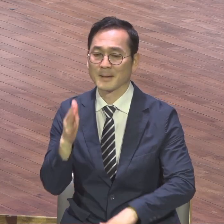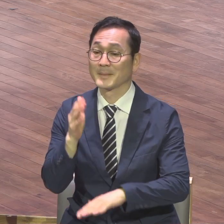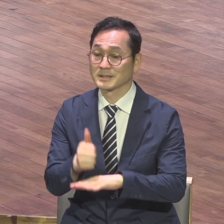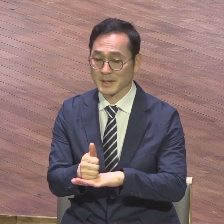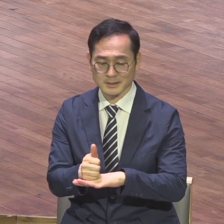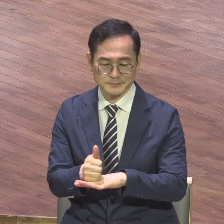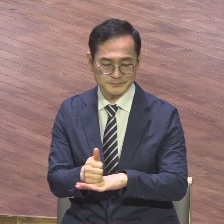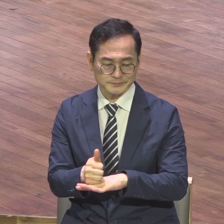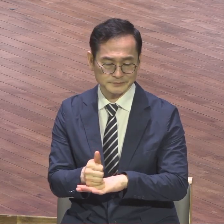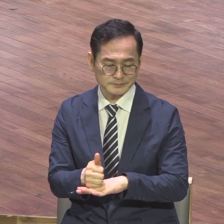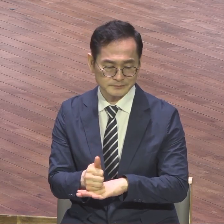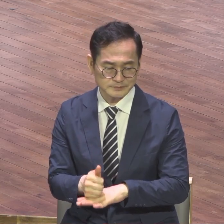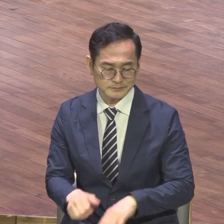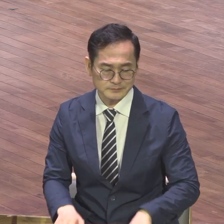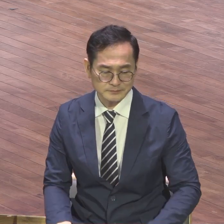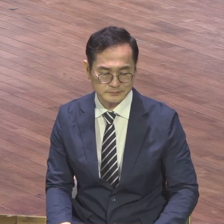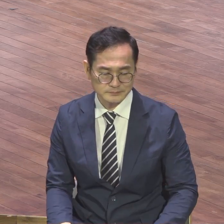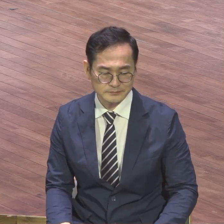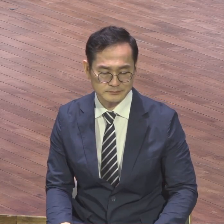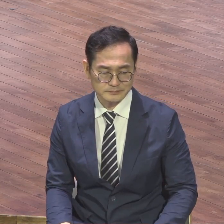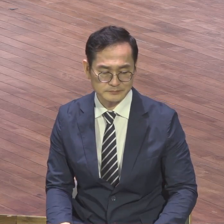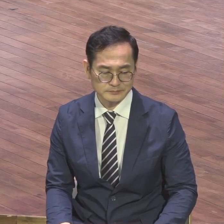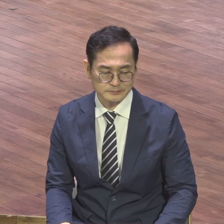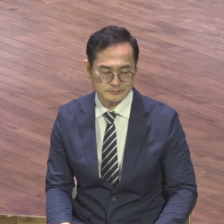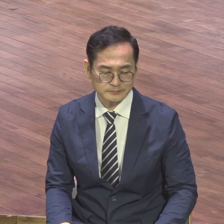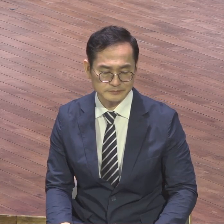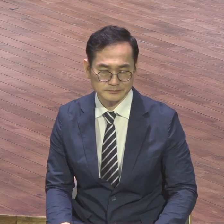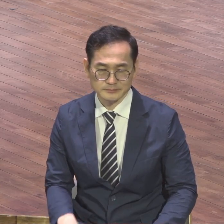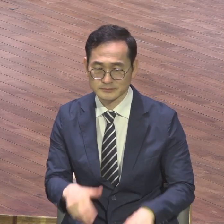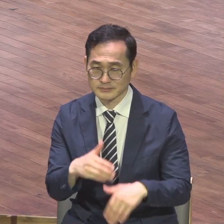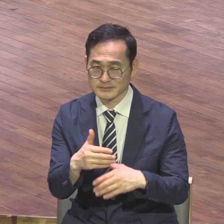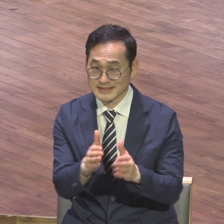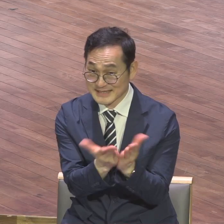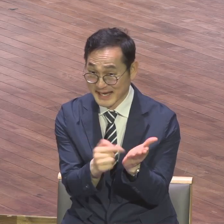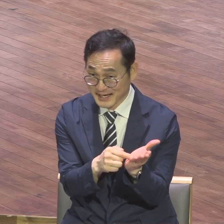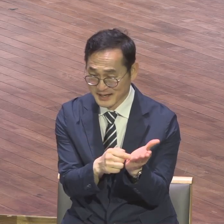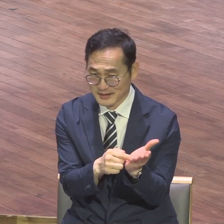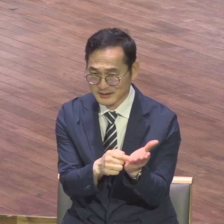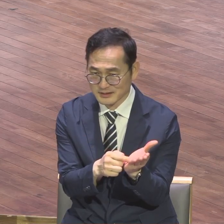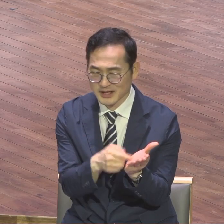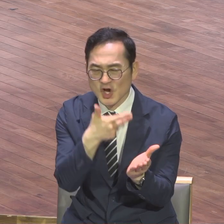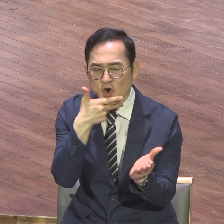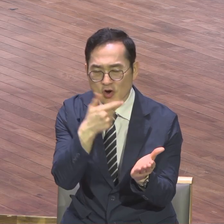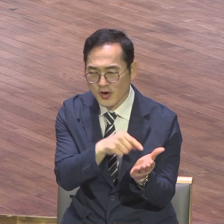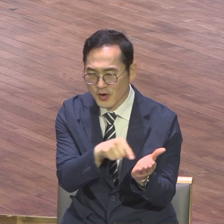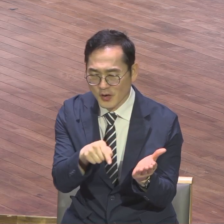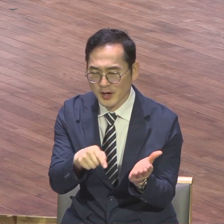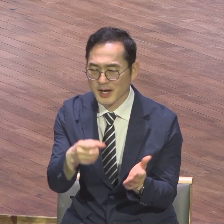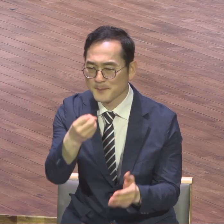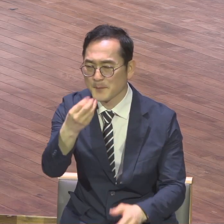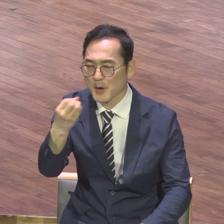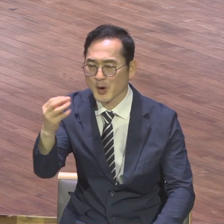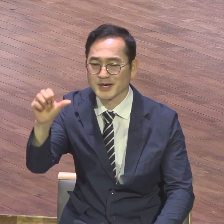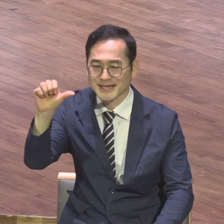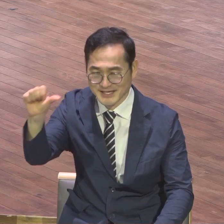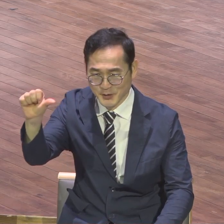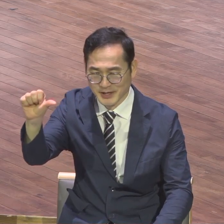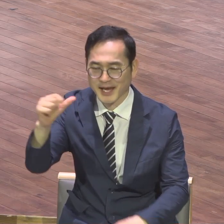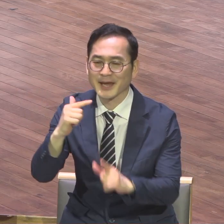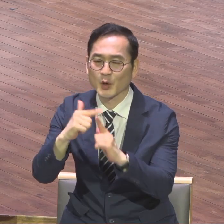The Five Star Church라는 제목의 책이 있습니다. 우리말로 번역하면 별 다섯 개의